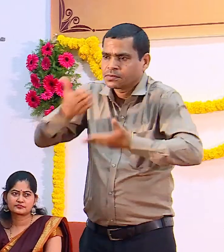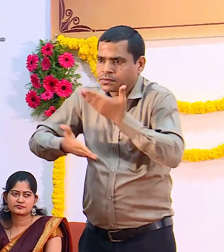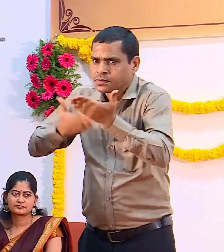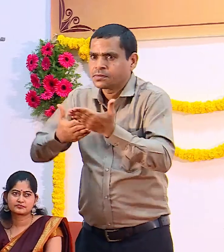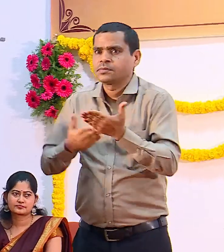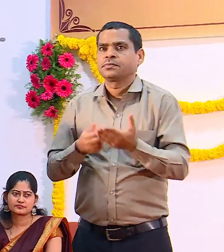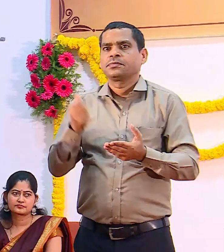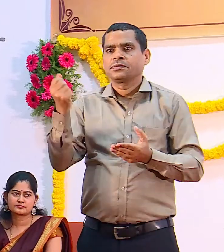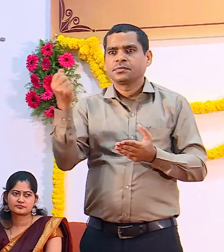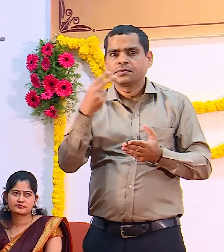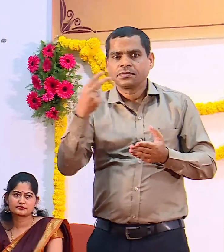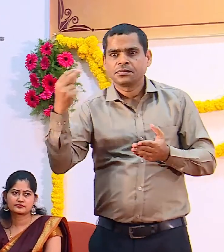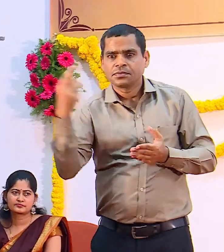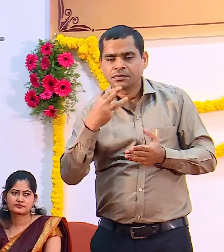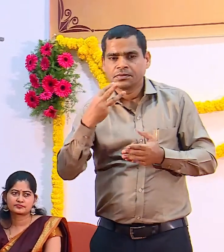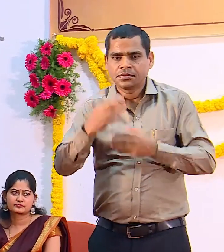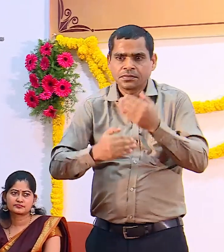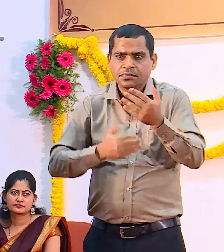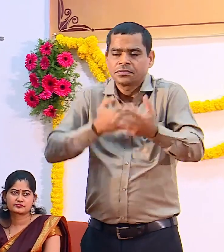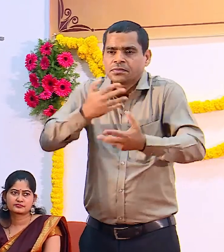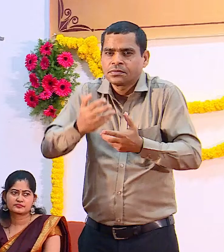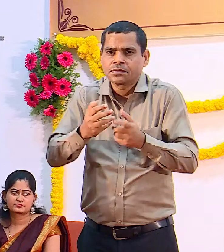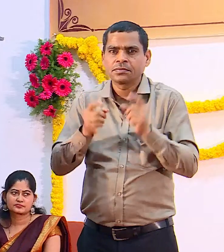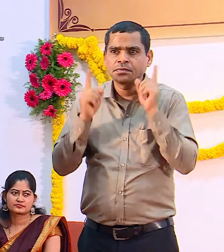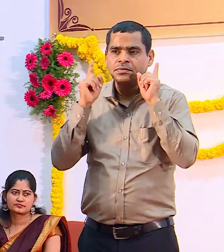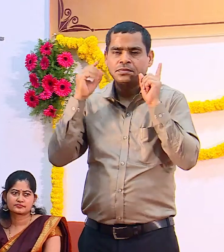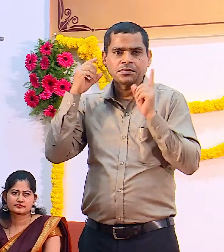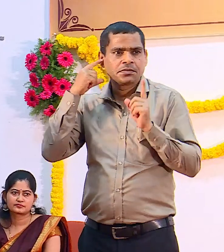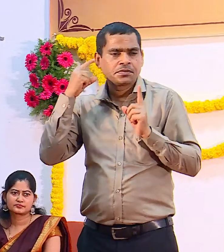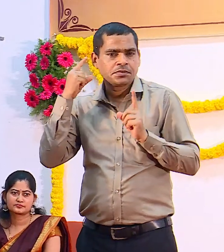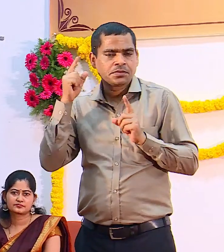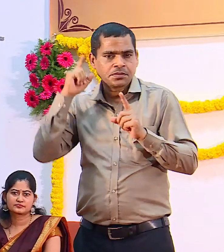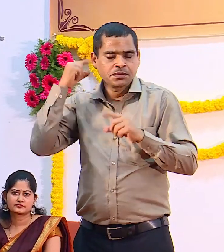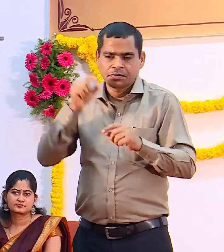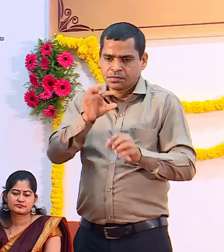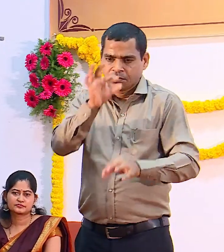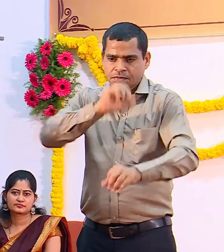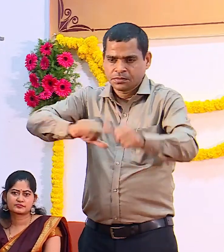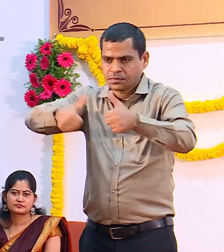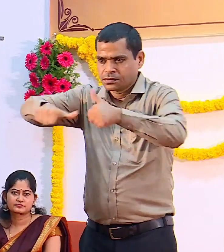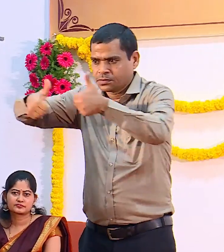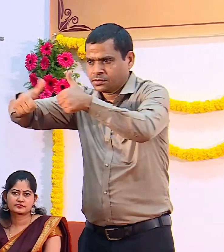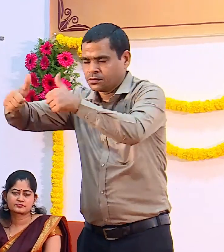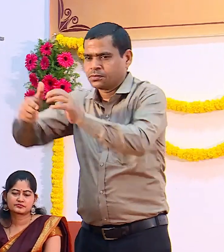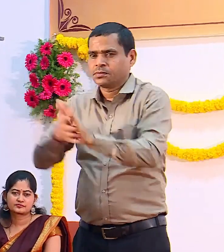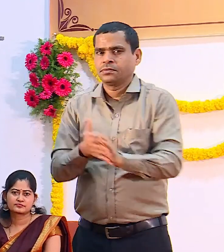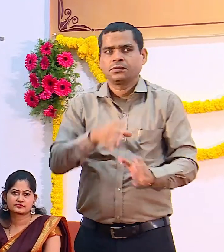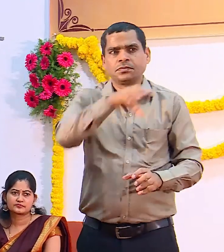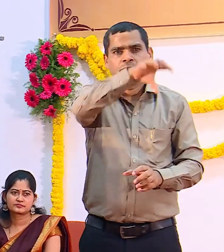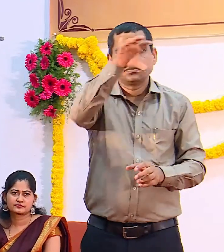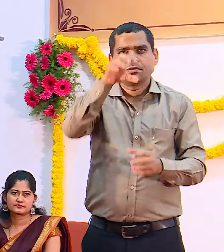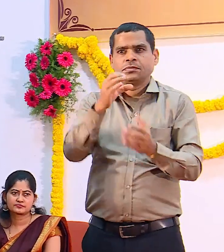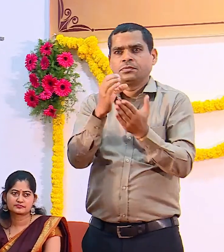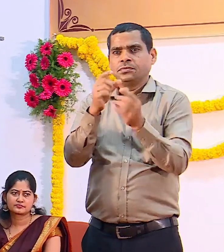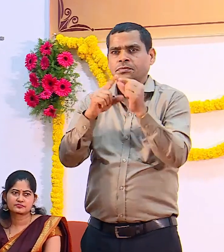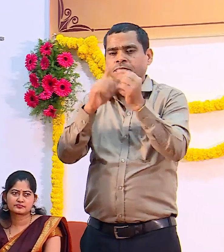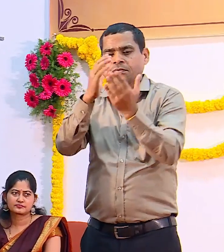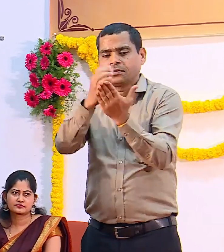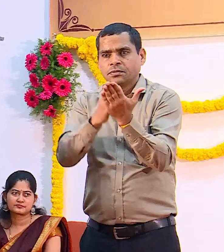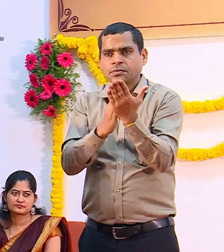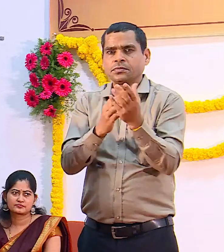को हियरिंग का हम जो है ये चेक कर सकें। इसके ऊपर आप एक प्रकल्प बनाएं, एक प्रोजेक्ट बनाएं, सेंड इट टू